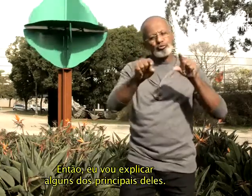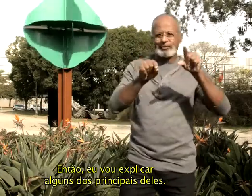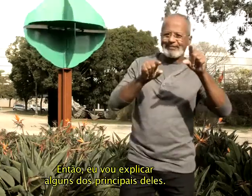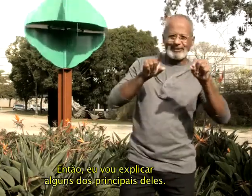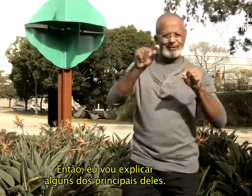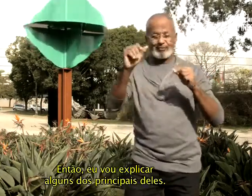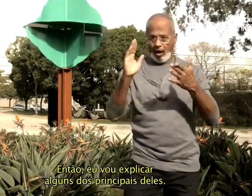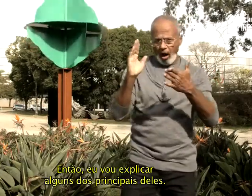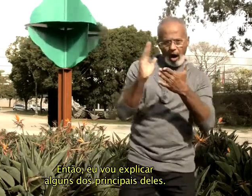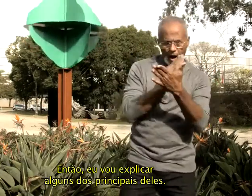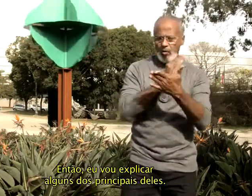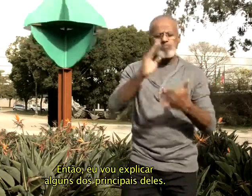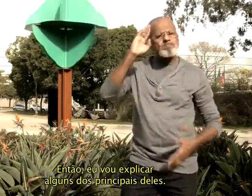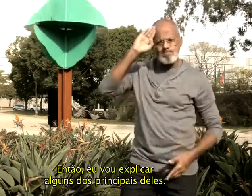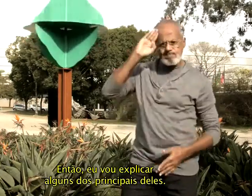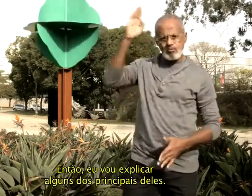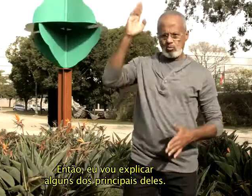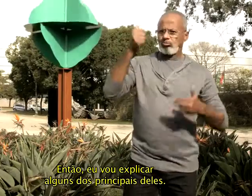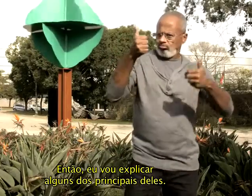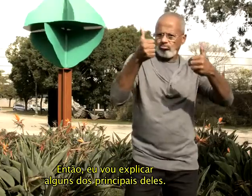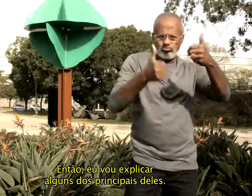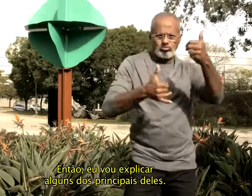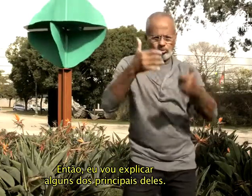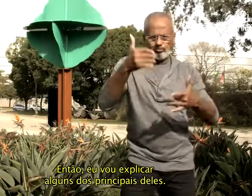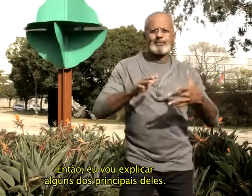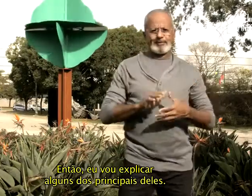Então, eu vou explicar alguns dos principais deles.